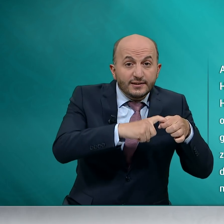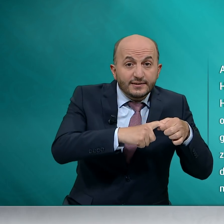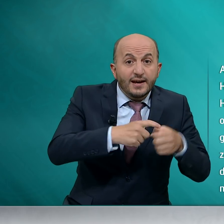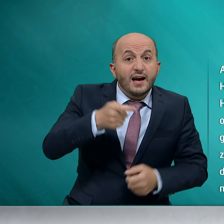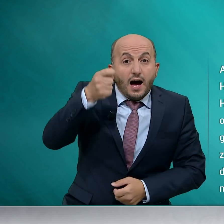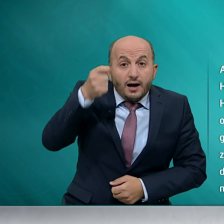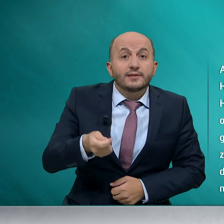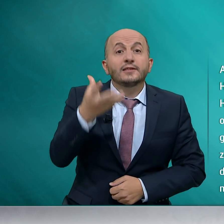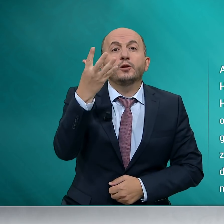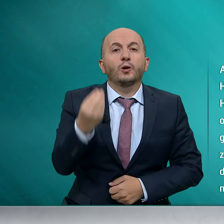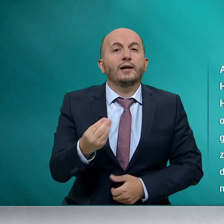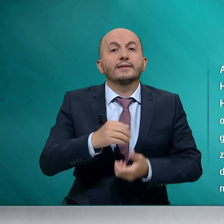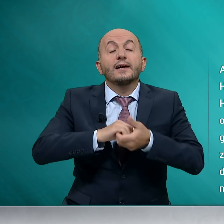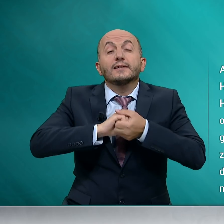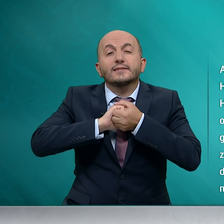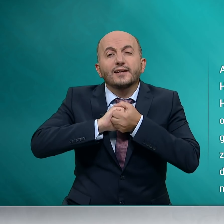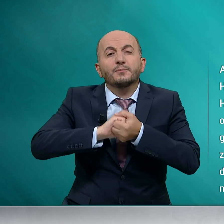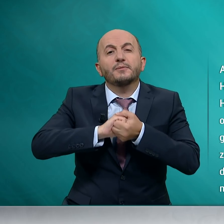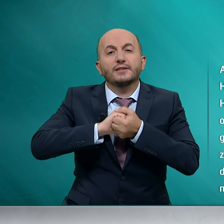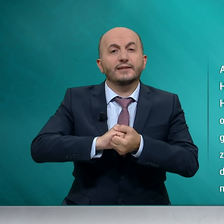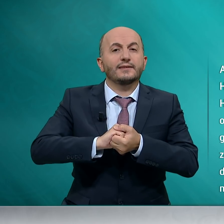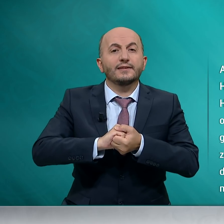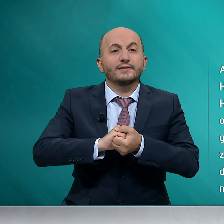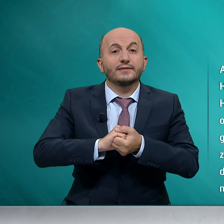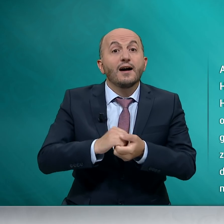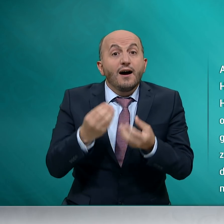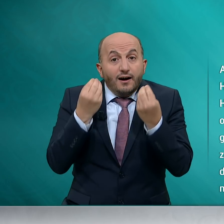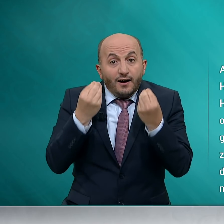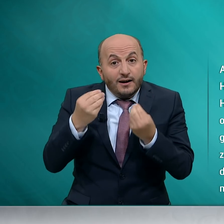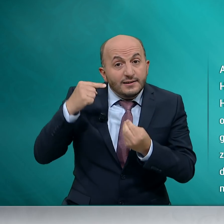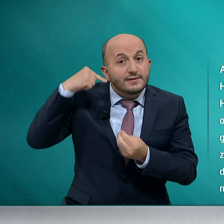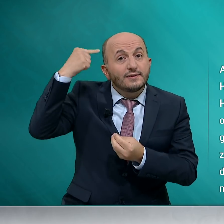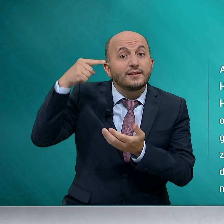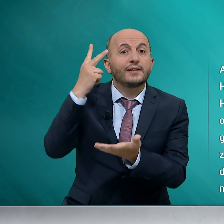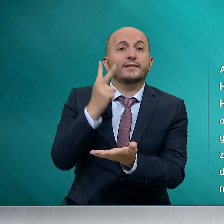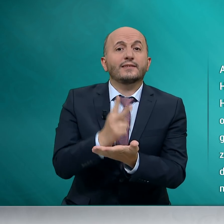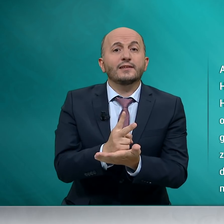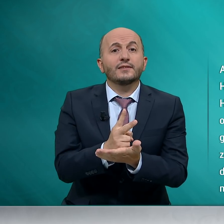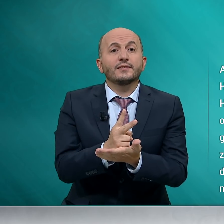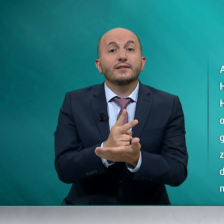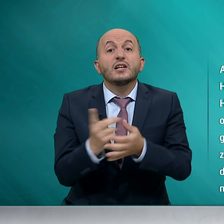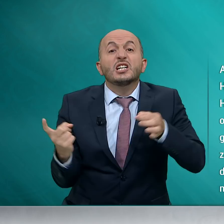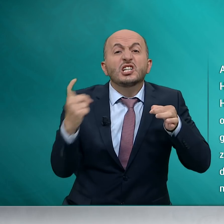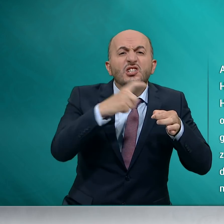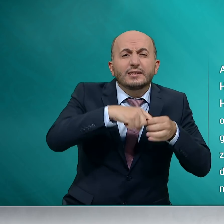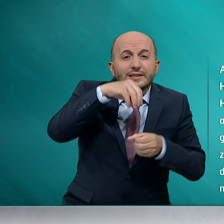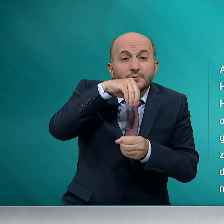hicrette asıl olan samimiyettir, halis niyettir. Hicretin